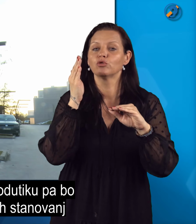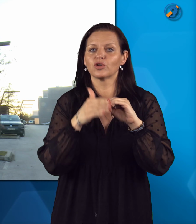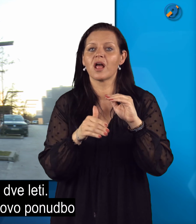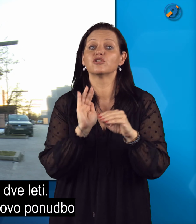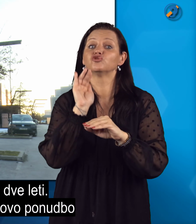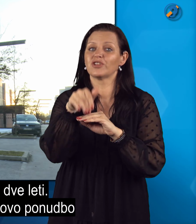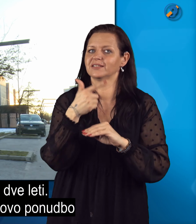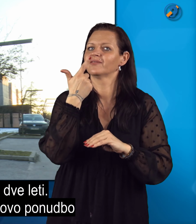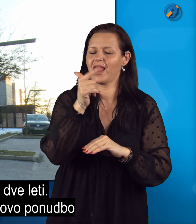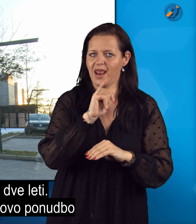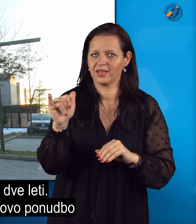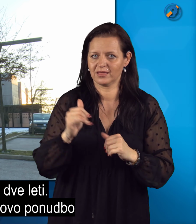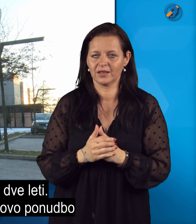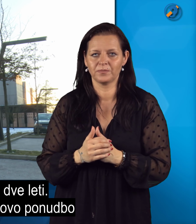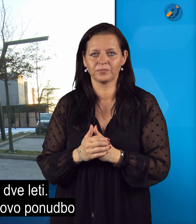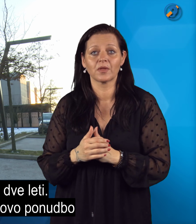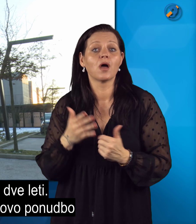leti.